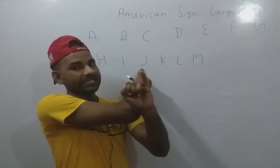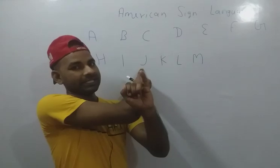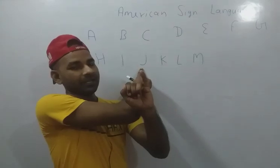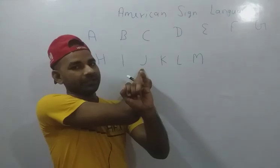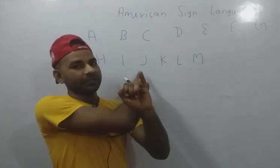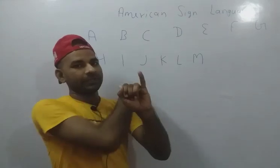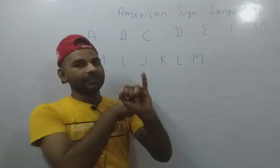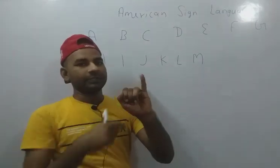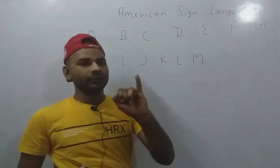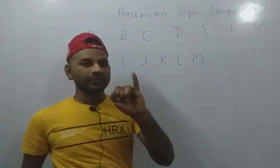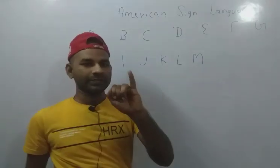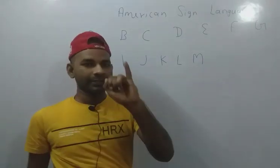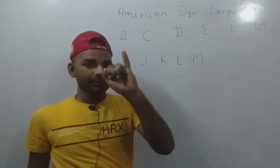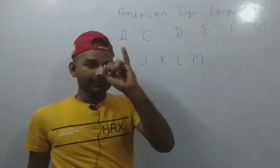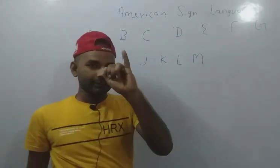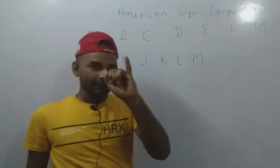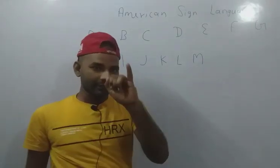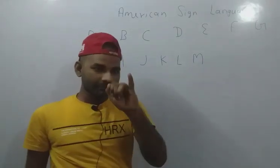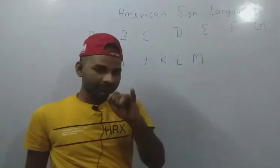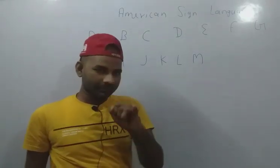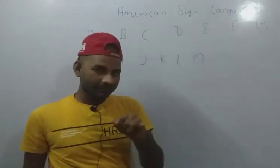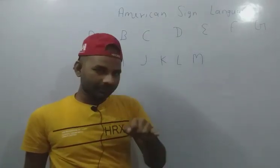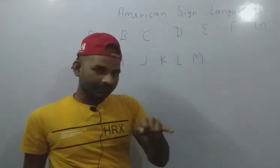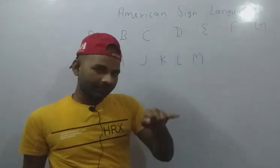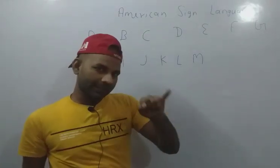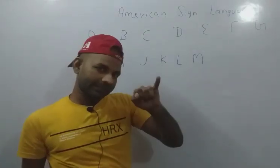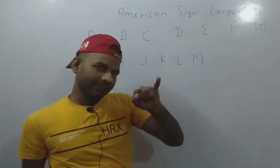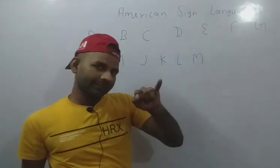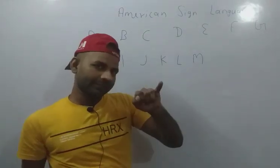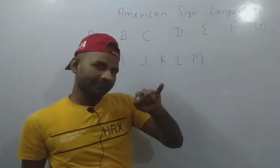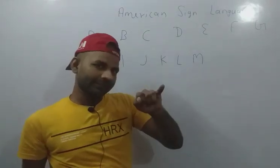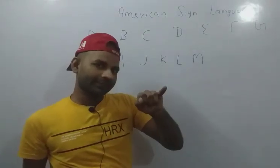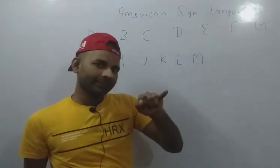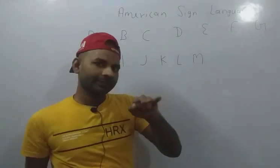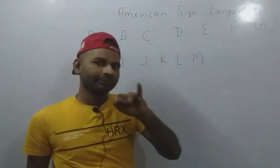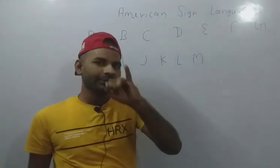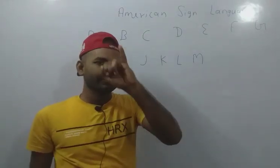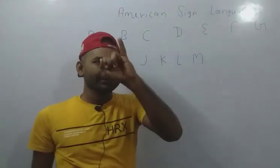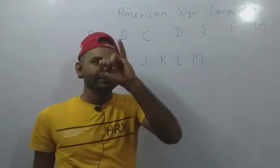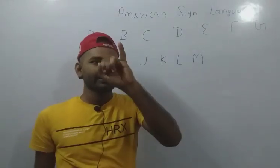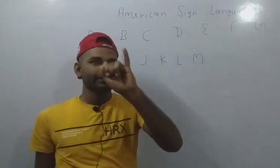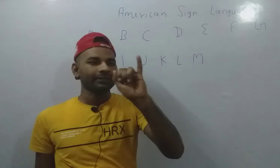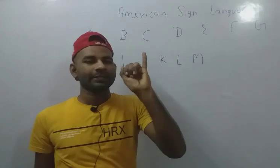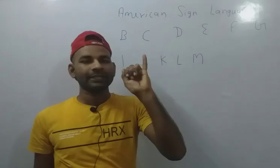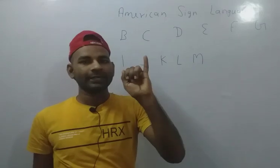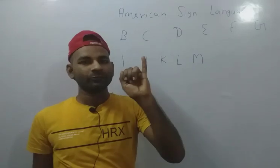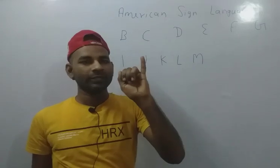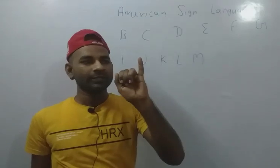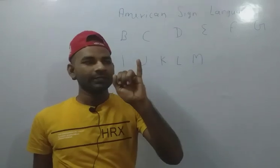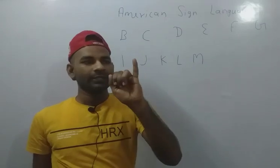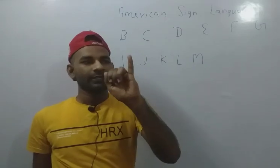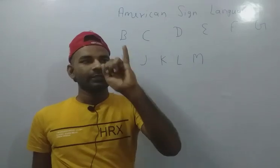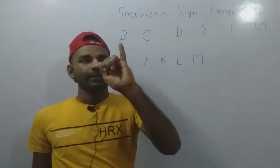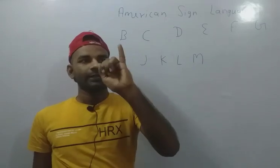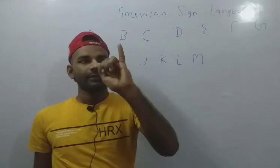जे। तो इसके लिए एकदम ऐसे कर दीजिए बस, मतलब ऐसे है, ऐसे आई तो था ही, आई